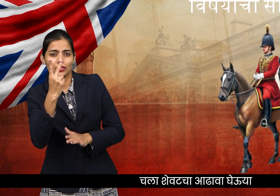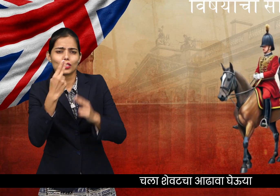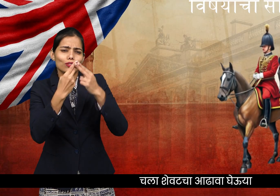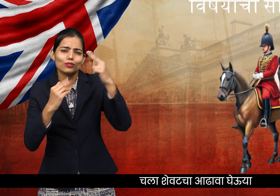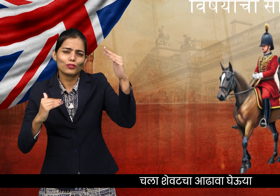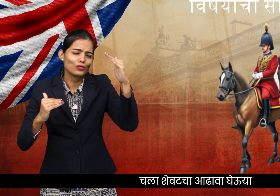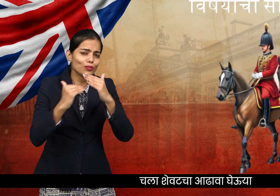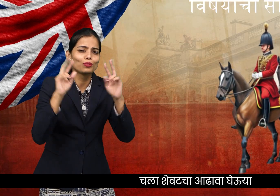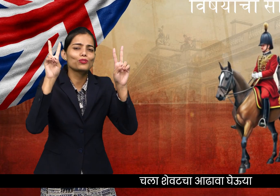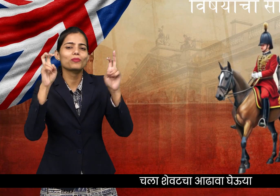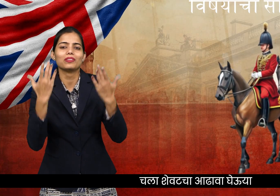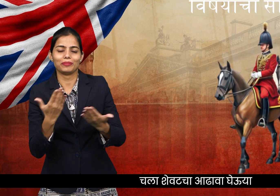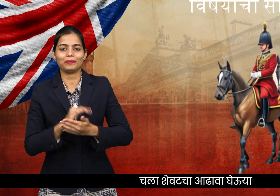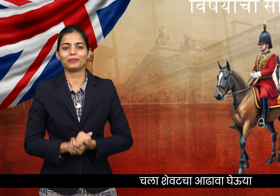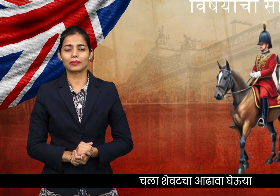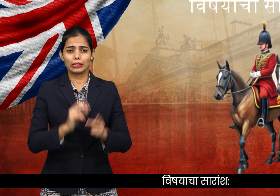आढावा घेऊया.